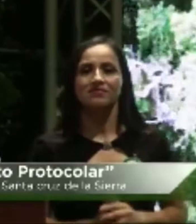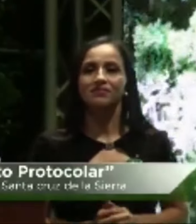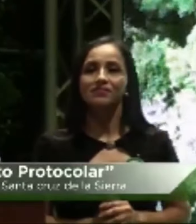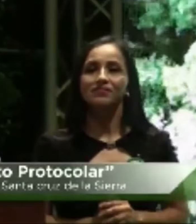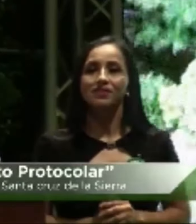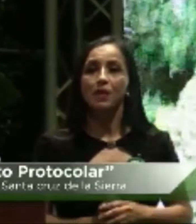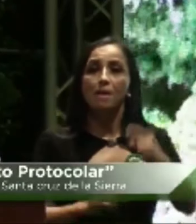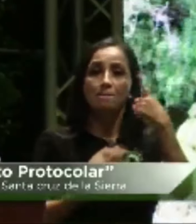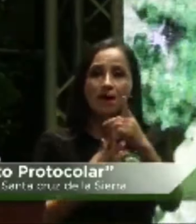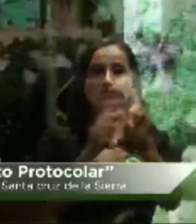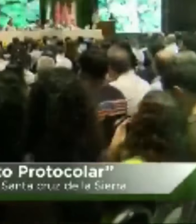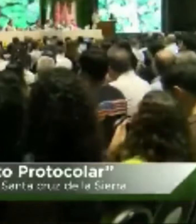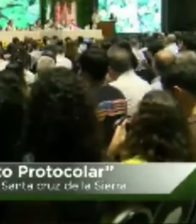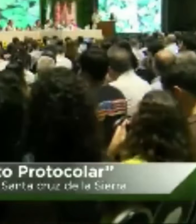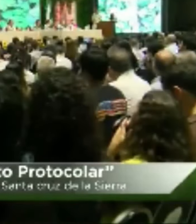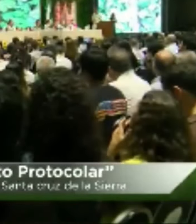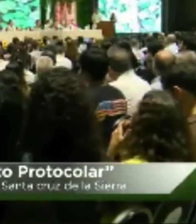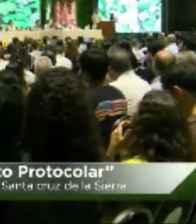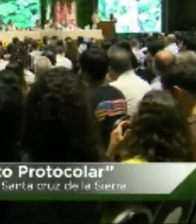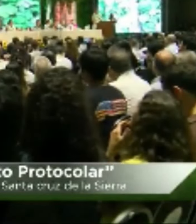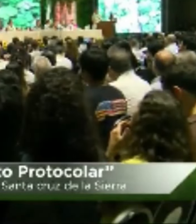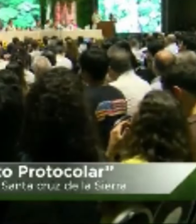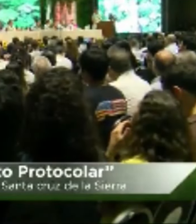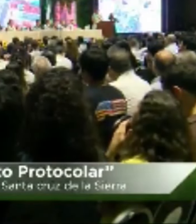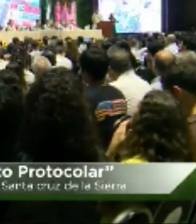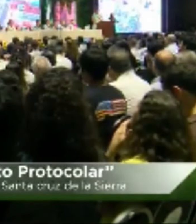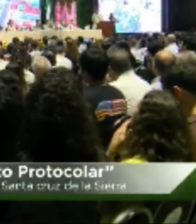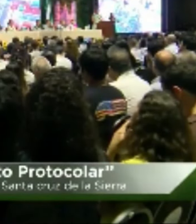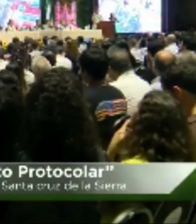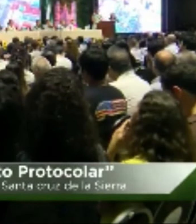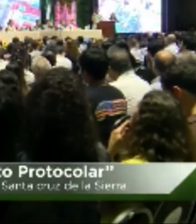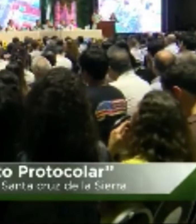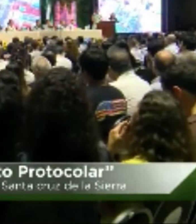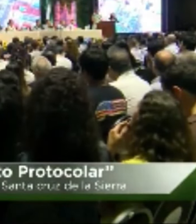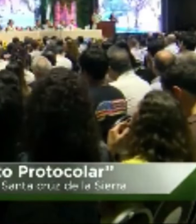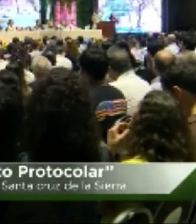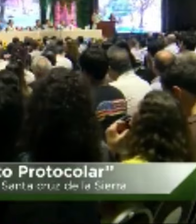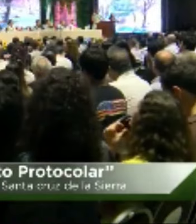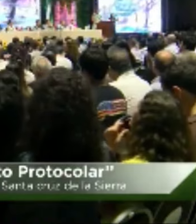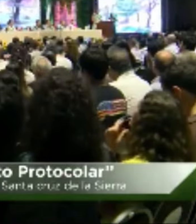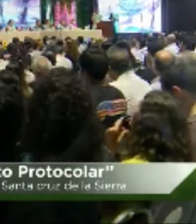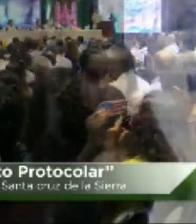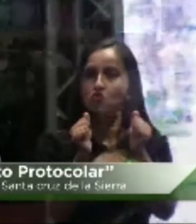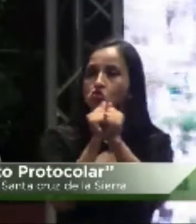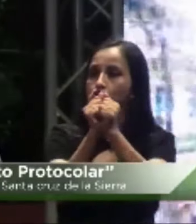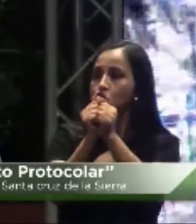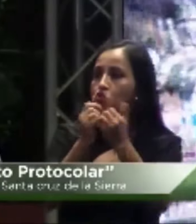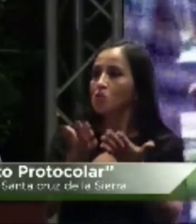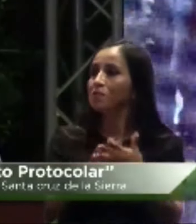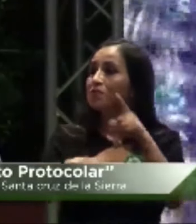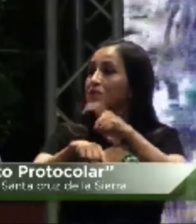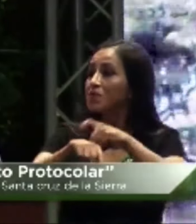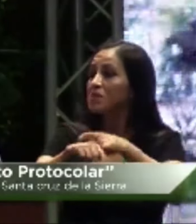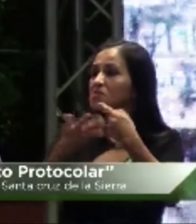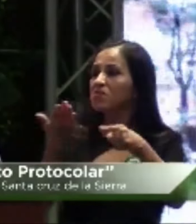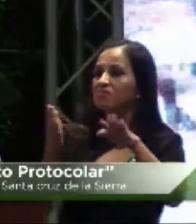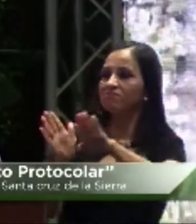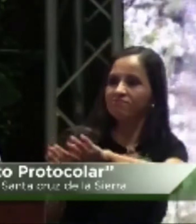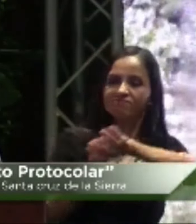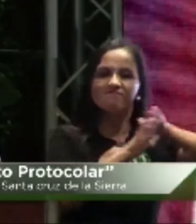tiempo para el encuentro, para el diálogo, para la búsqueda de soluciones en conjunto. Es un tiempo para dejar a un lado